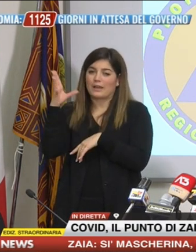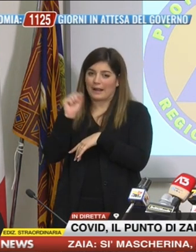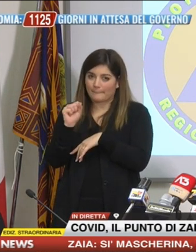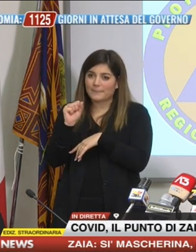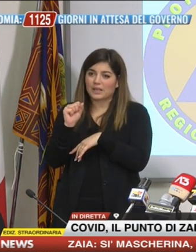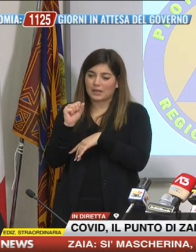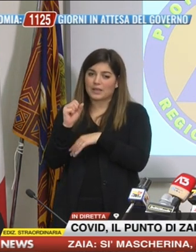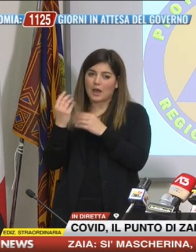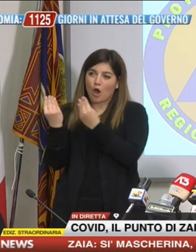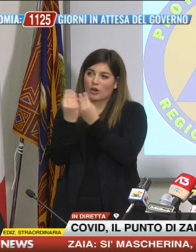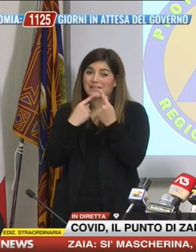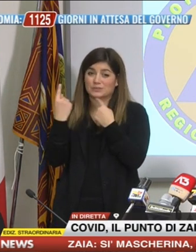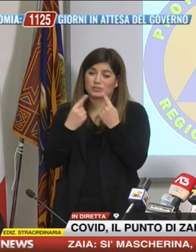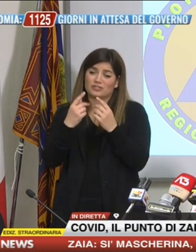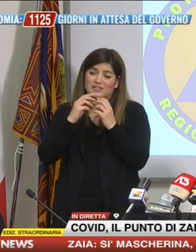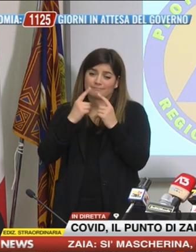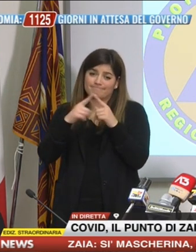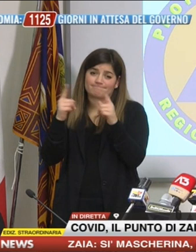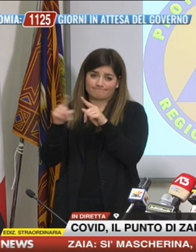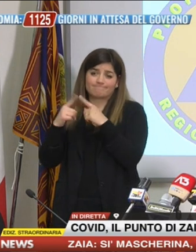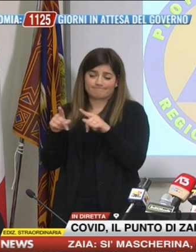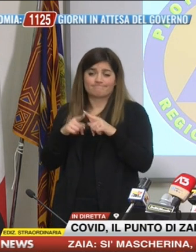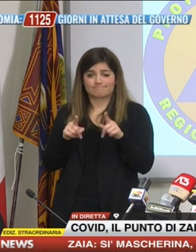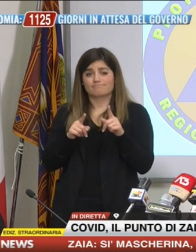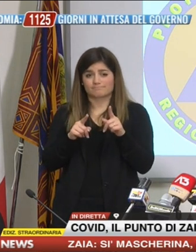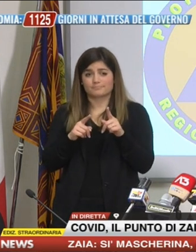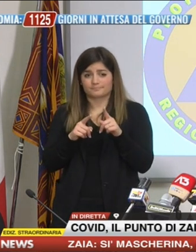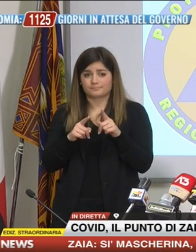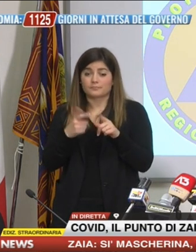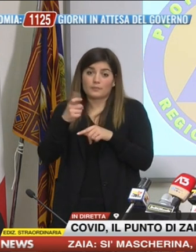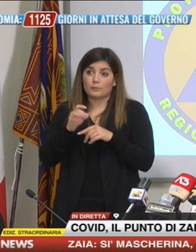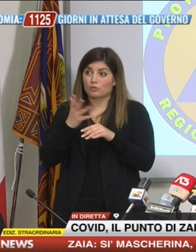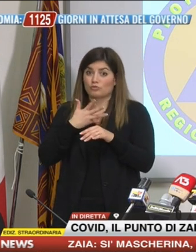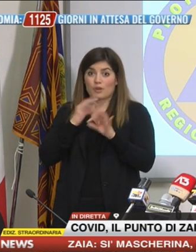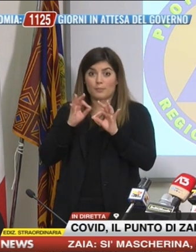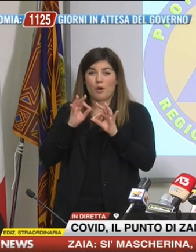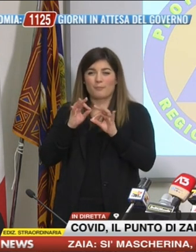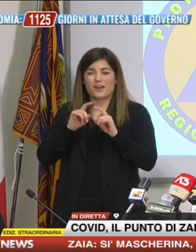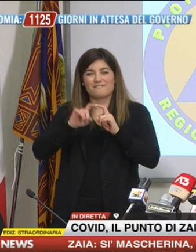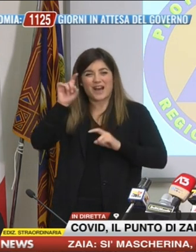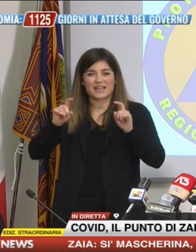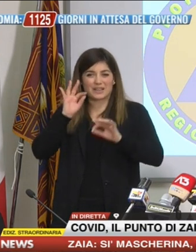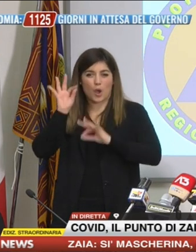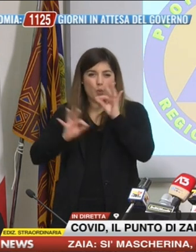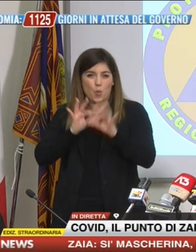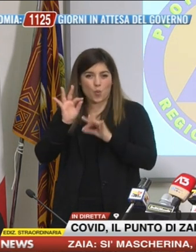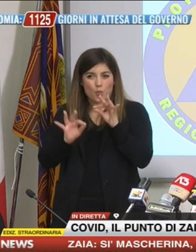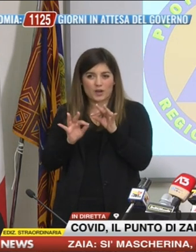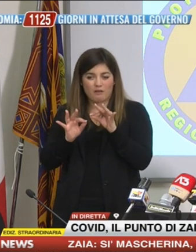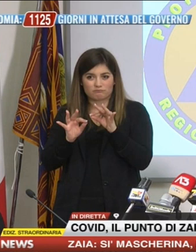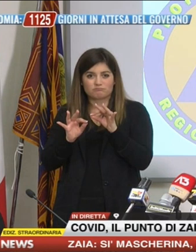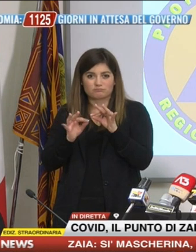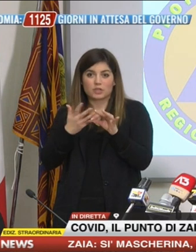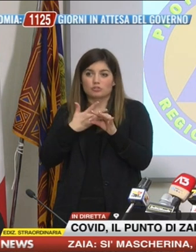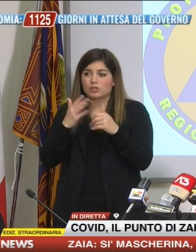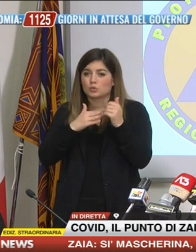fasce, con varie dimensioni, ha varie anche intensità di cura diverso. Pensiamo solo ai 1500 posti delle strutture intermedie che ci